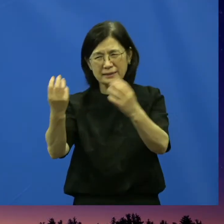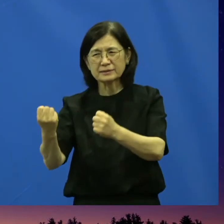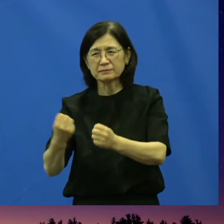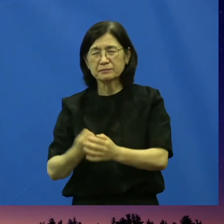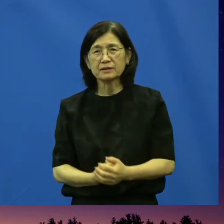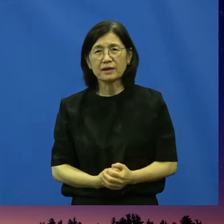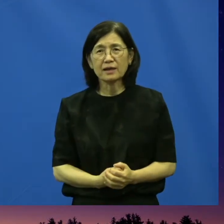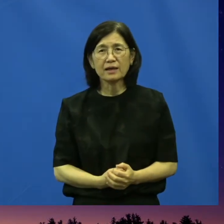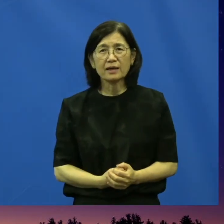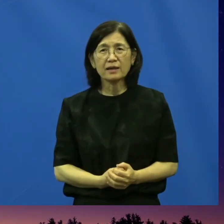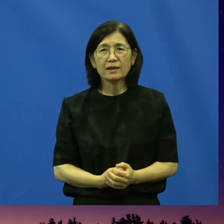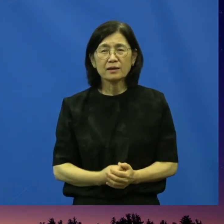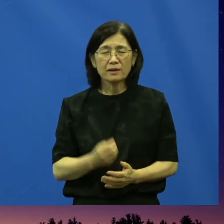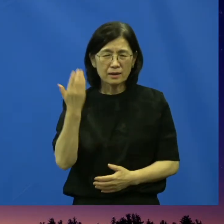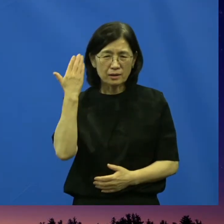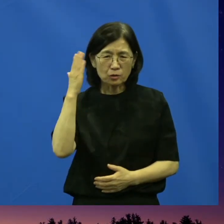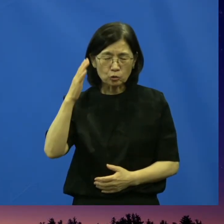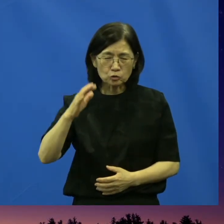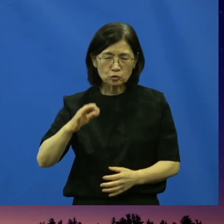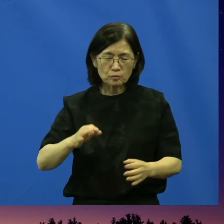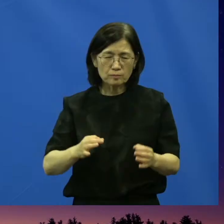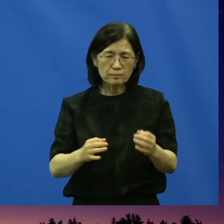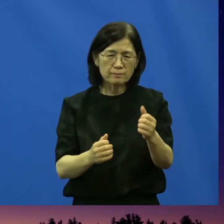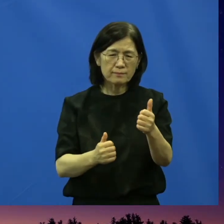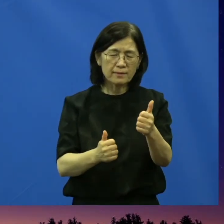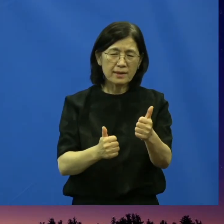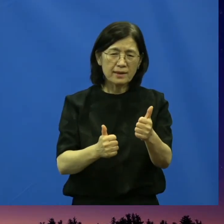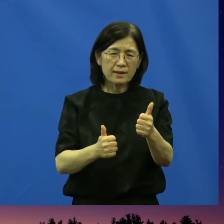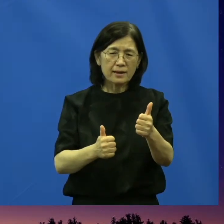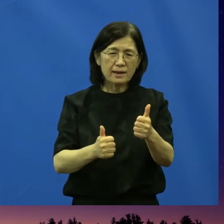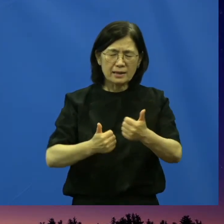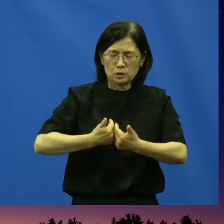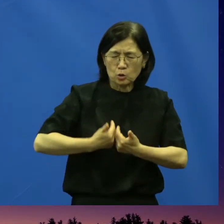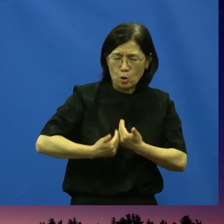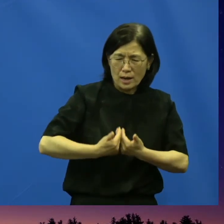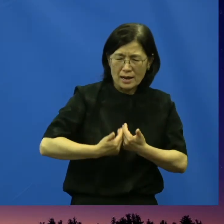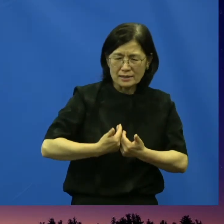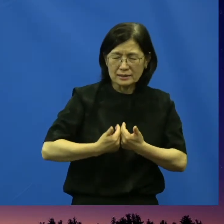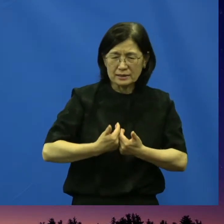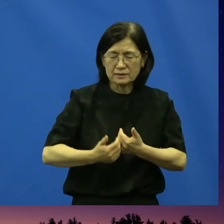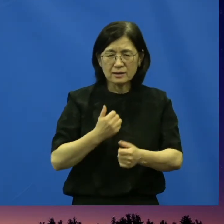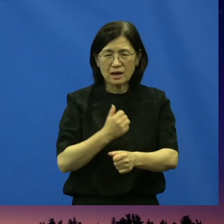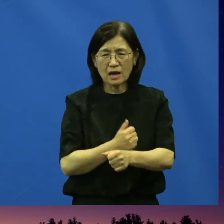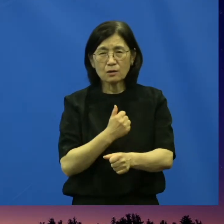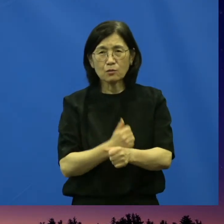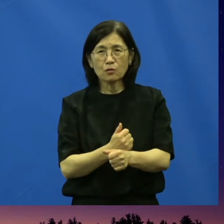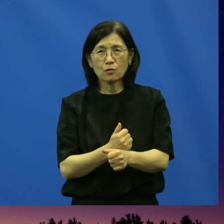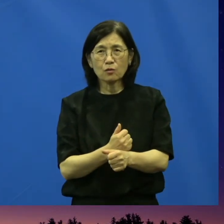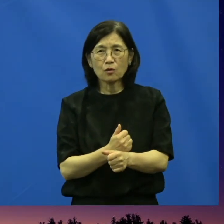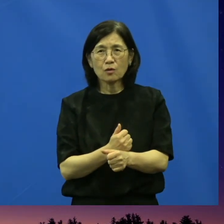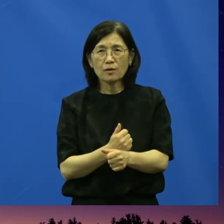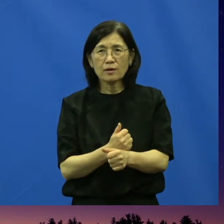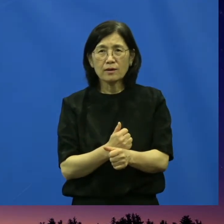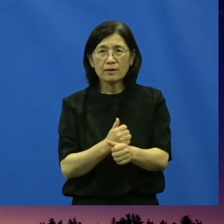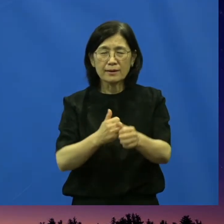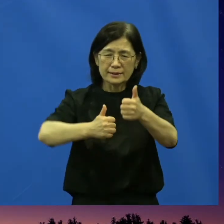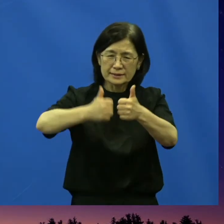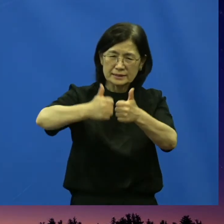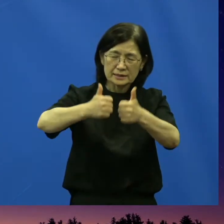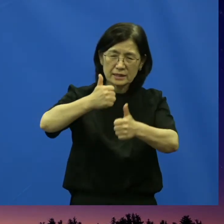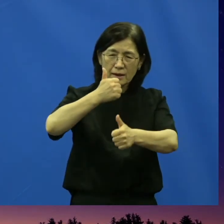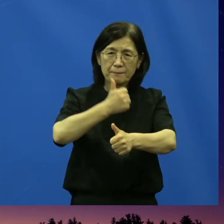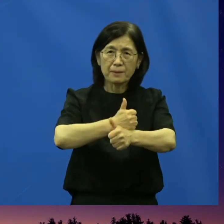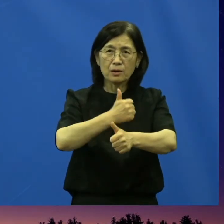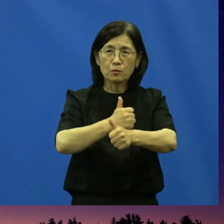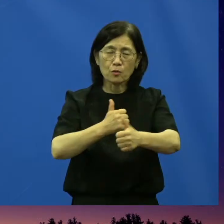이 경쟁사에 긴장하고 대립하고 갈등하고 이제 이런 세상 속에서 우리는